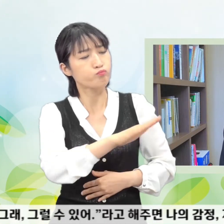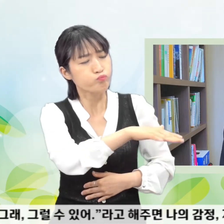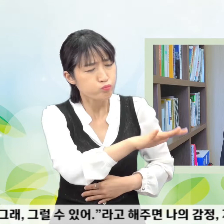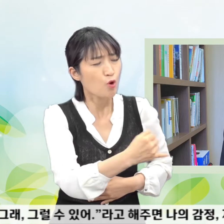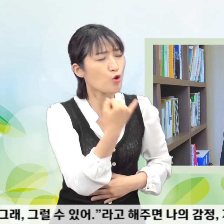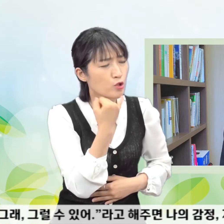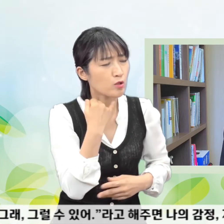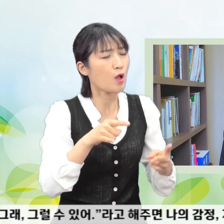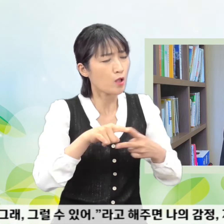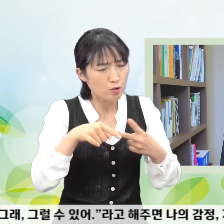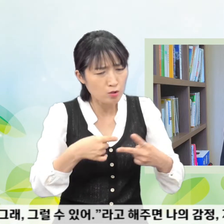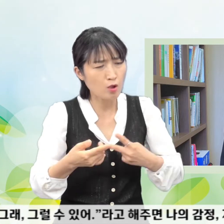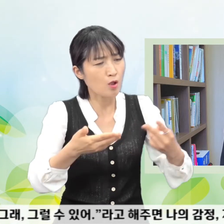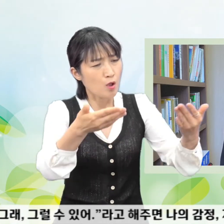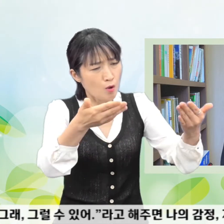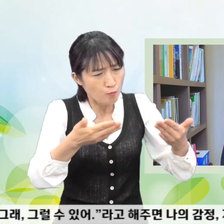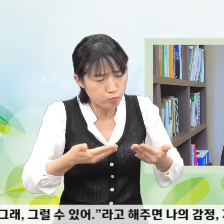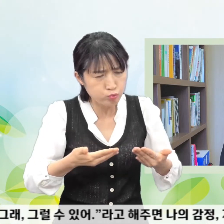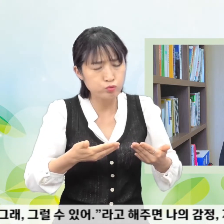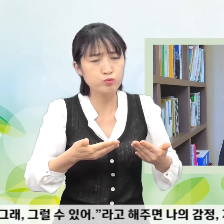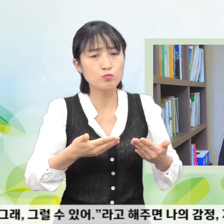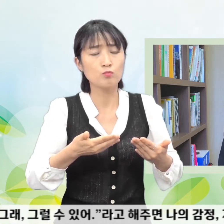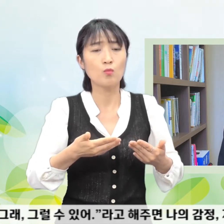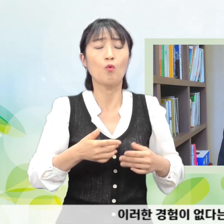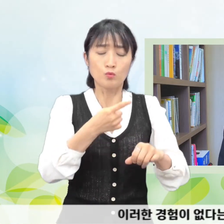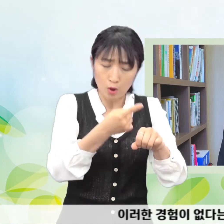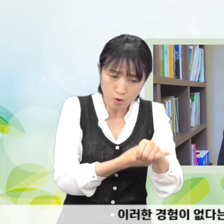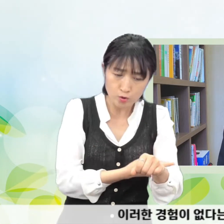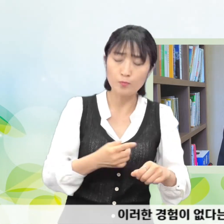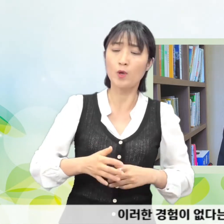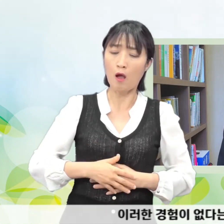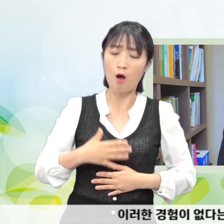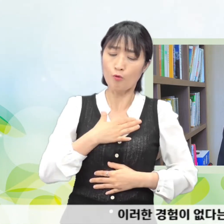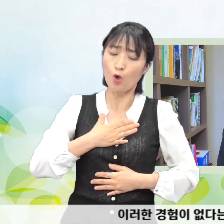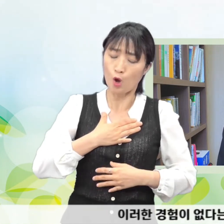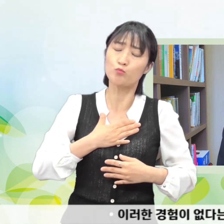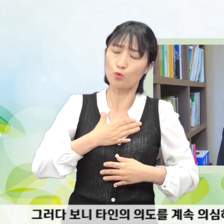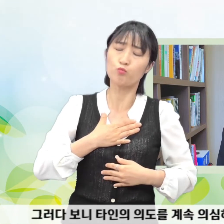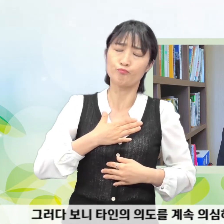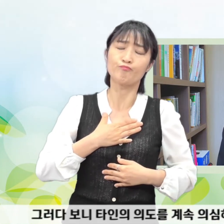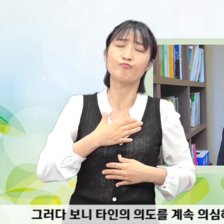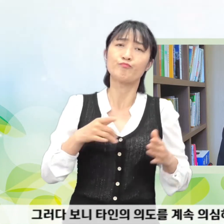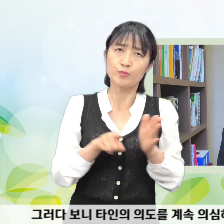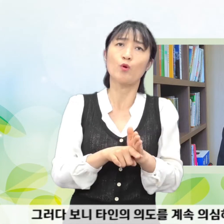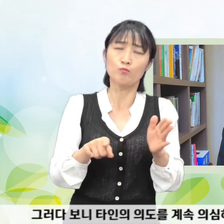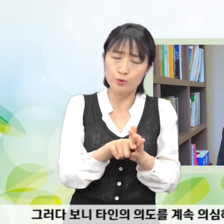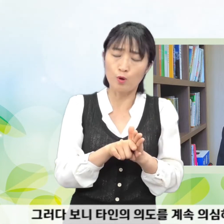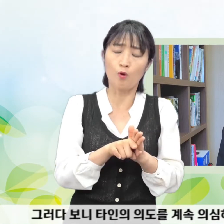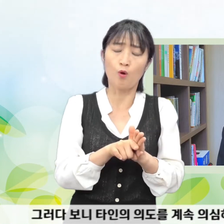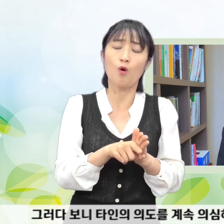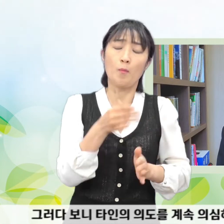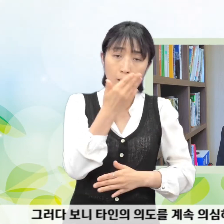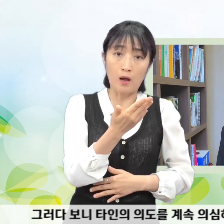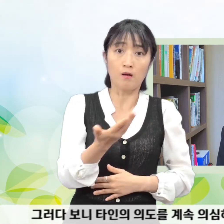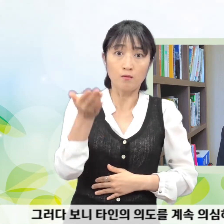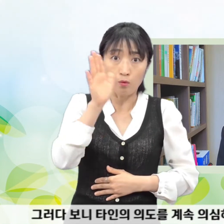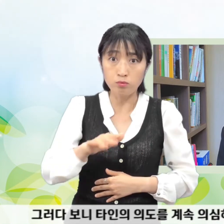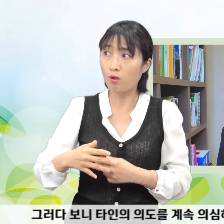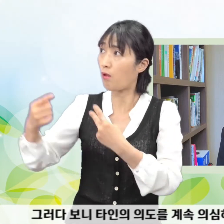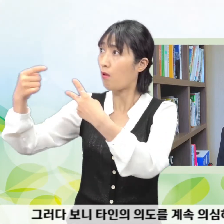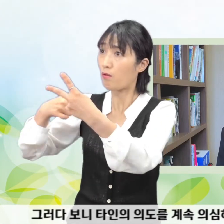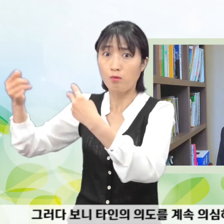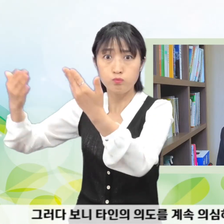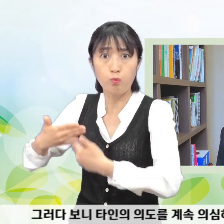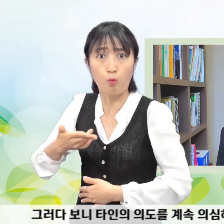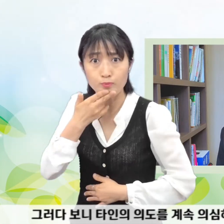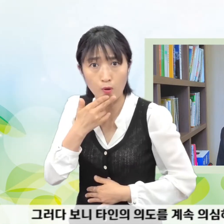나의 감정, 지각 이런 거에 확신을 갖게 되는데 그런 경험들이 없게 됐다라는 겁니다. 그러다 보니까 이제 타인의